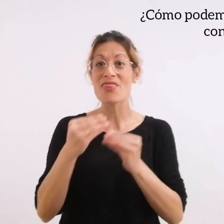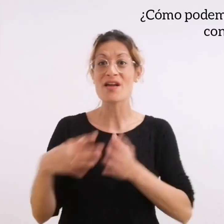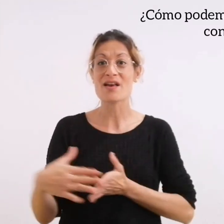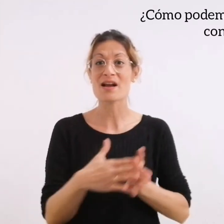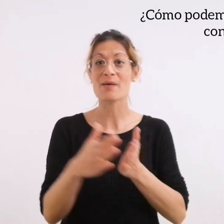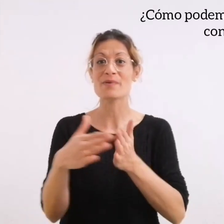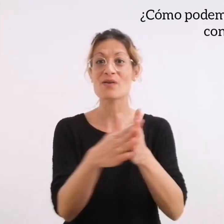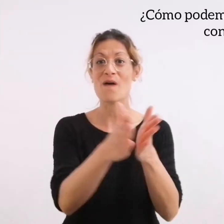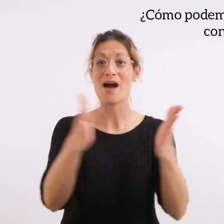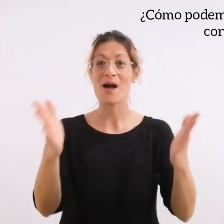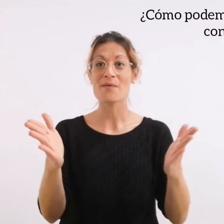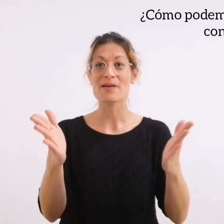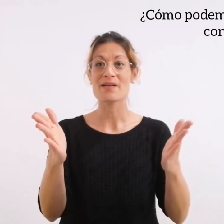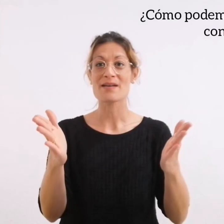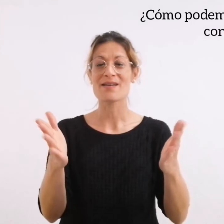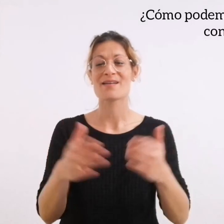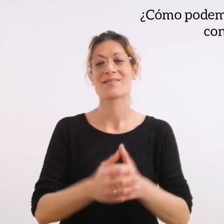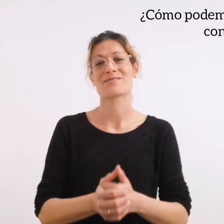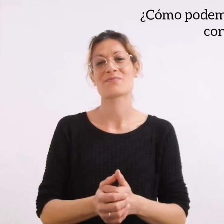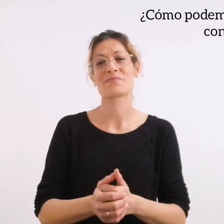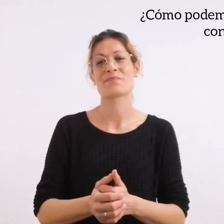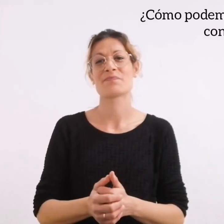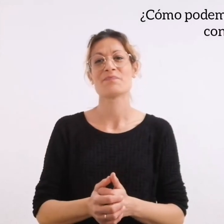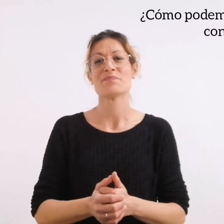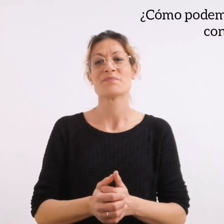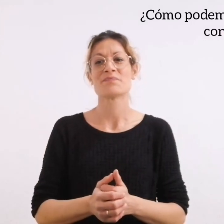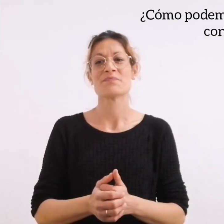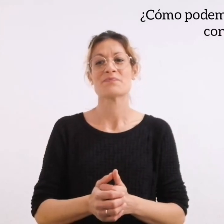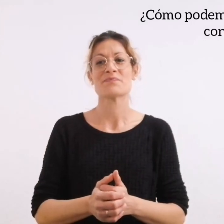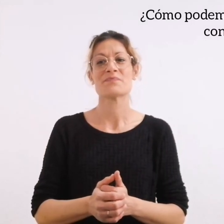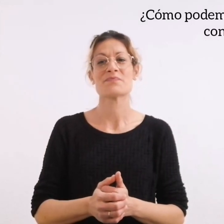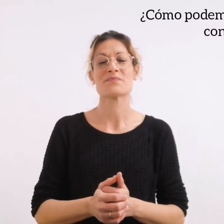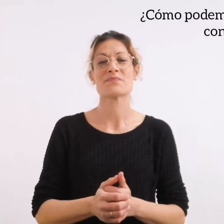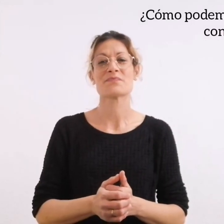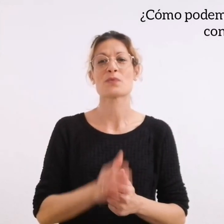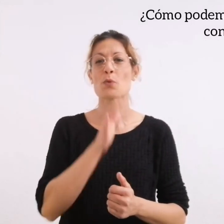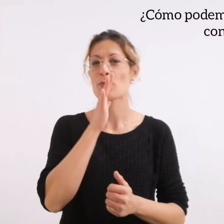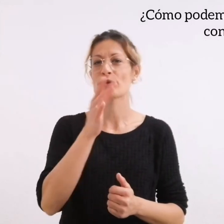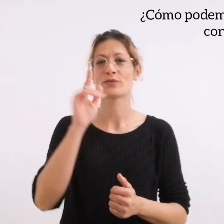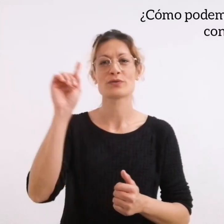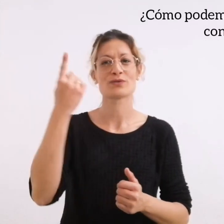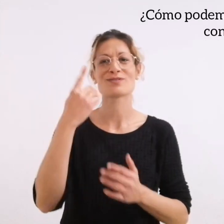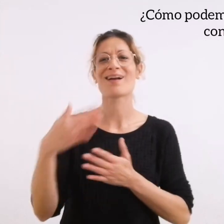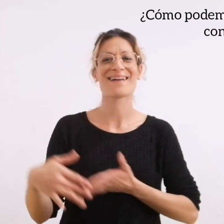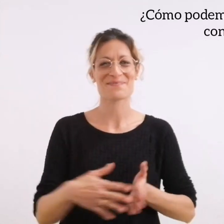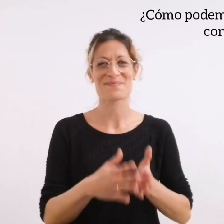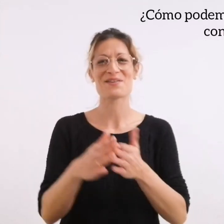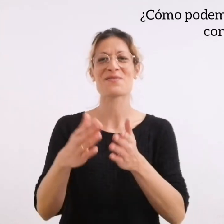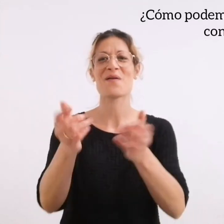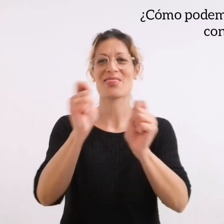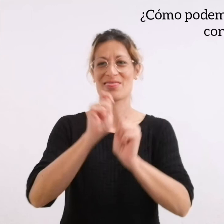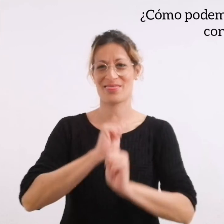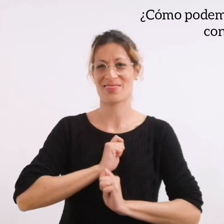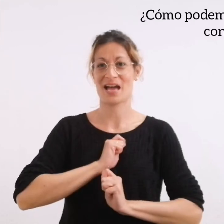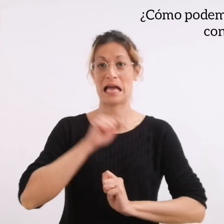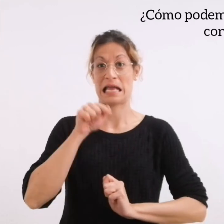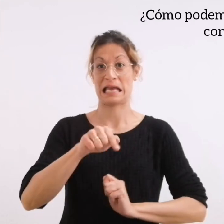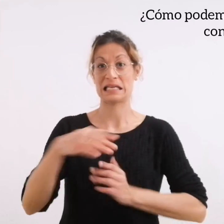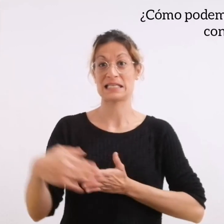tiene camino por sí mismo para encontrar a Dios. Por eso Dios nos ha dado un camino. ¿Ese camino quién es? Jesucristo es el camino, la